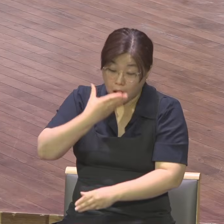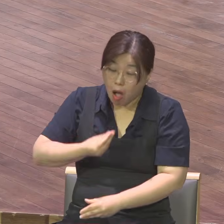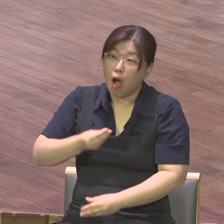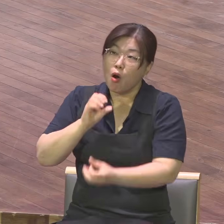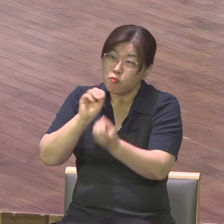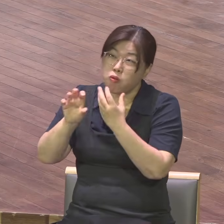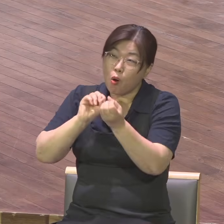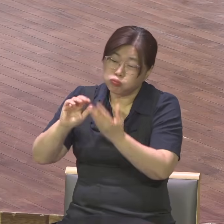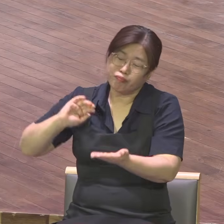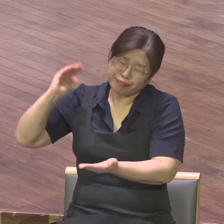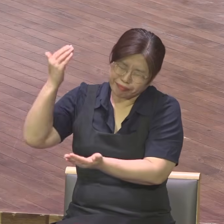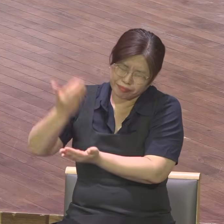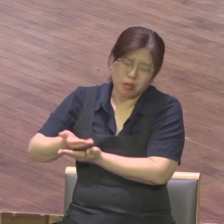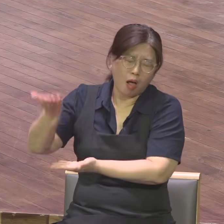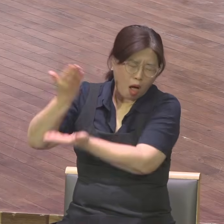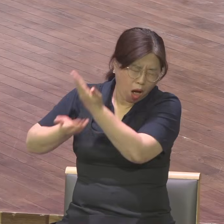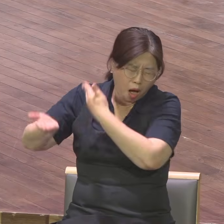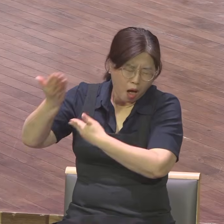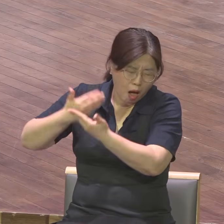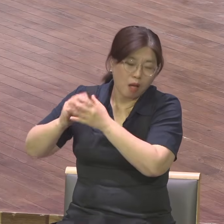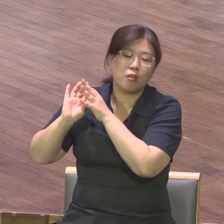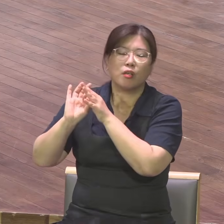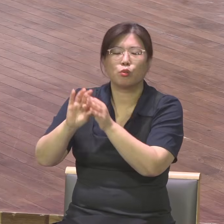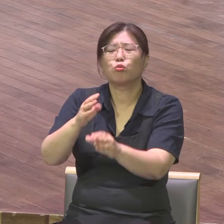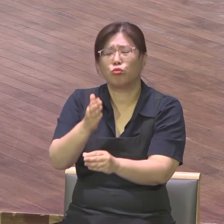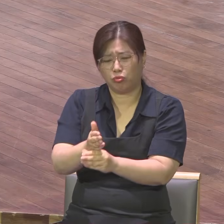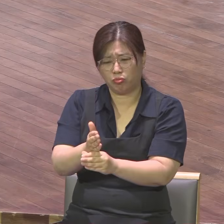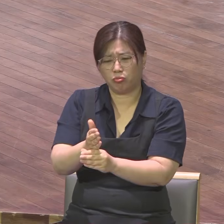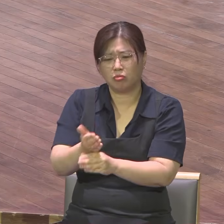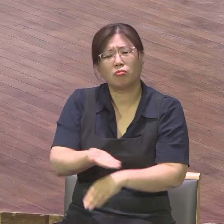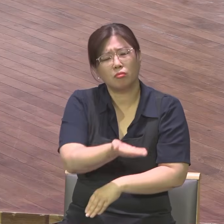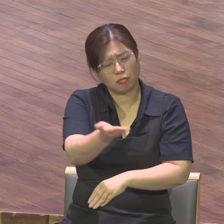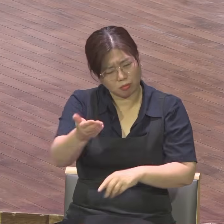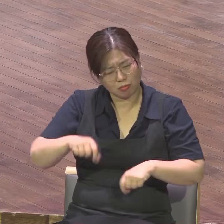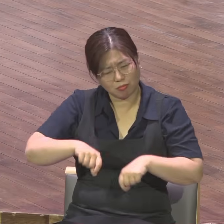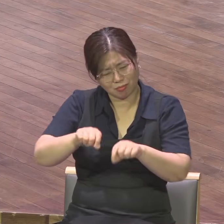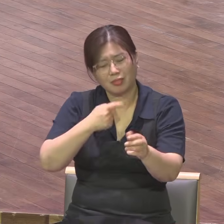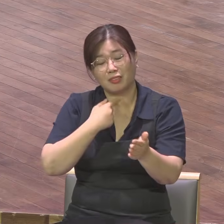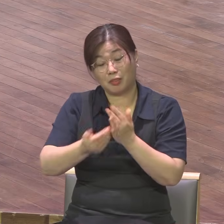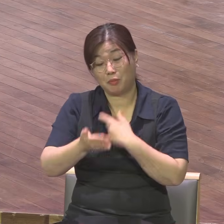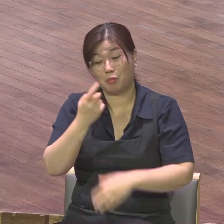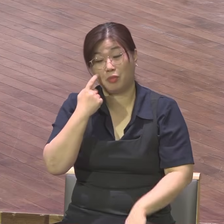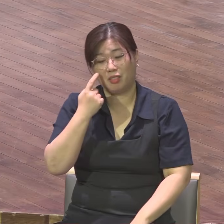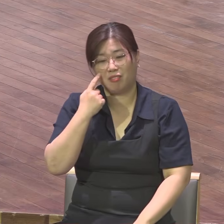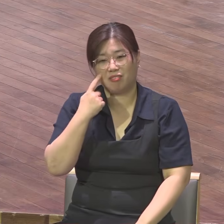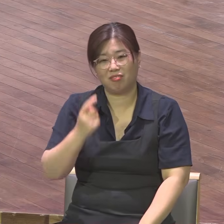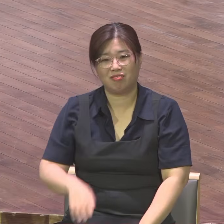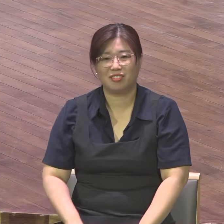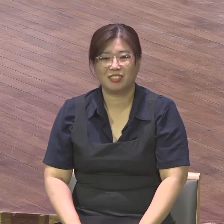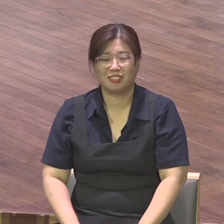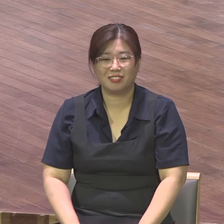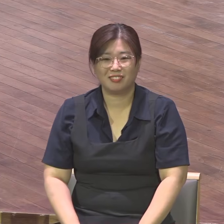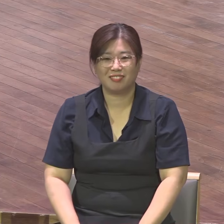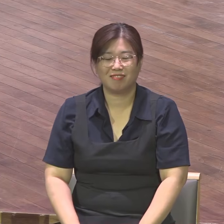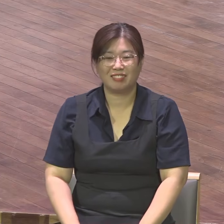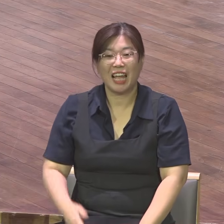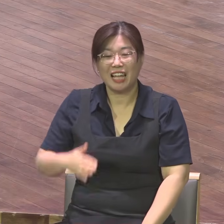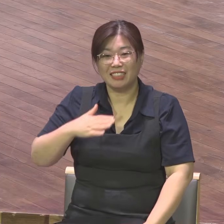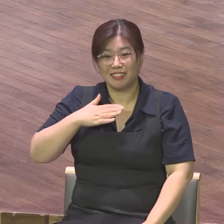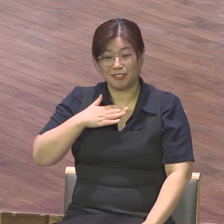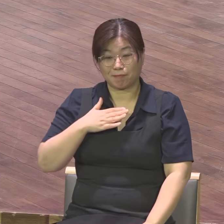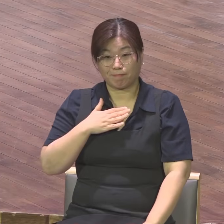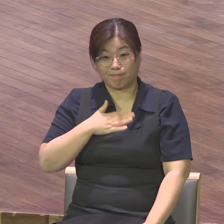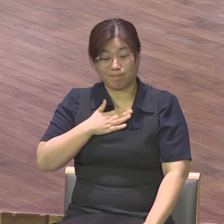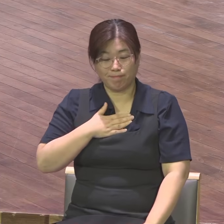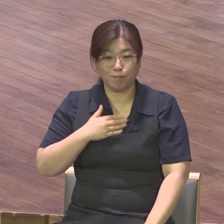아니 강도사 고시 시험 준비한다고 기도원에서 합동처 그 당시 강도사 고시가 무지 힘들었어요. 반